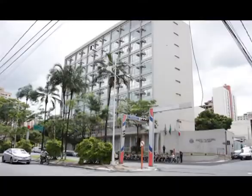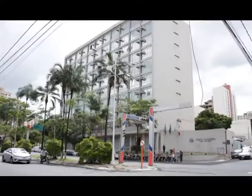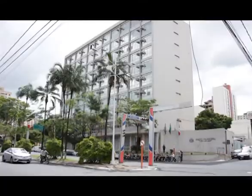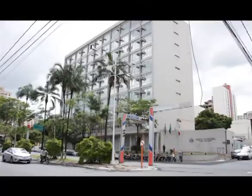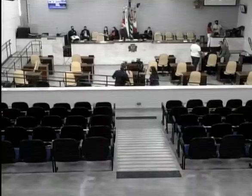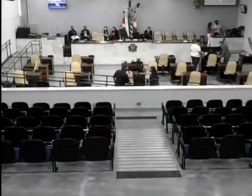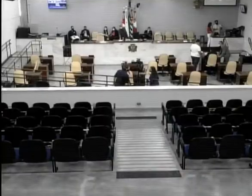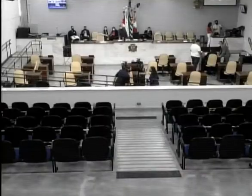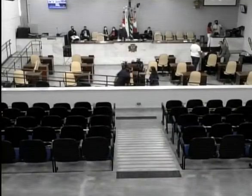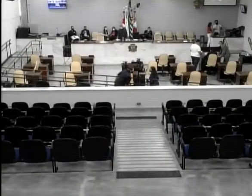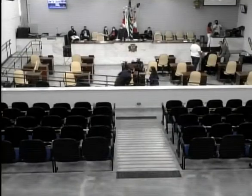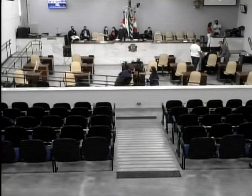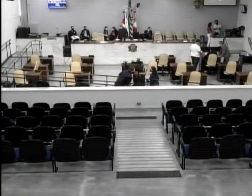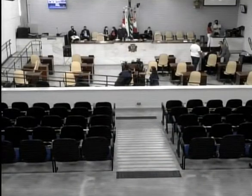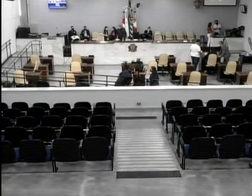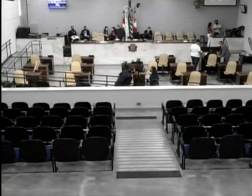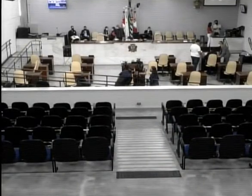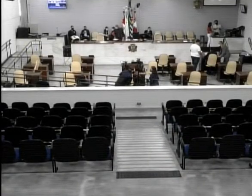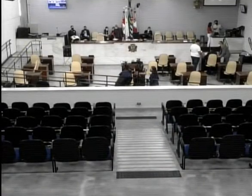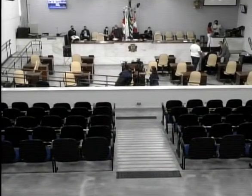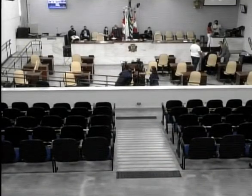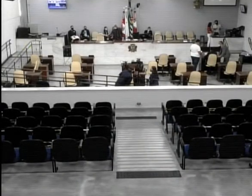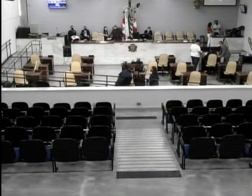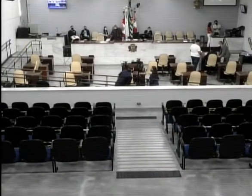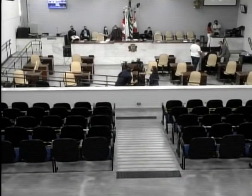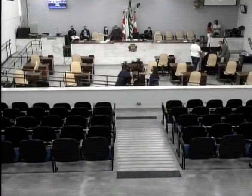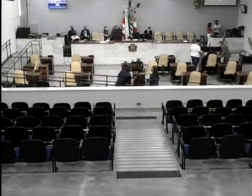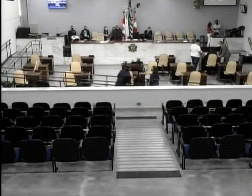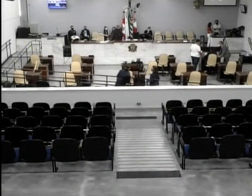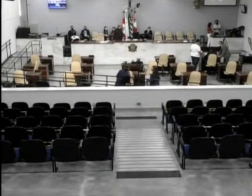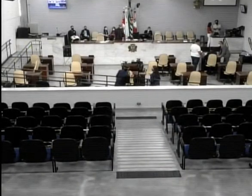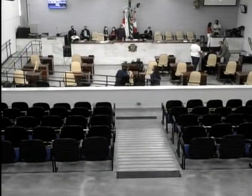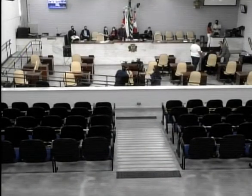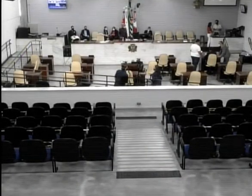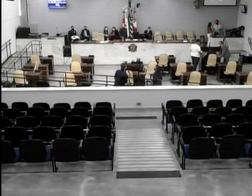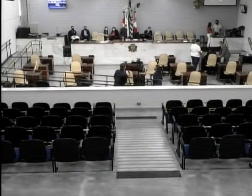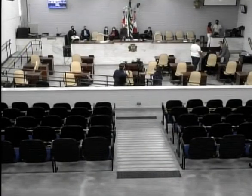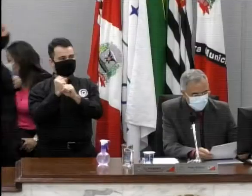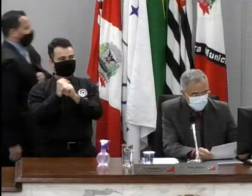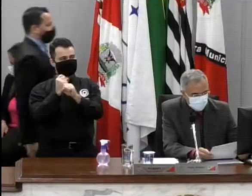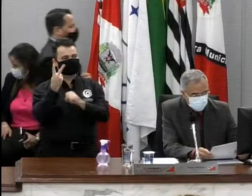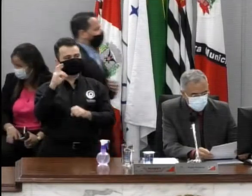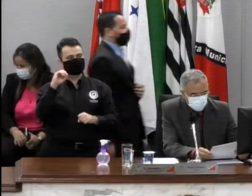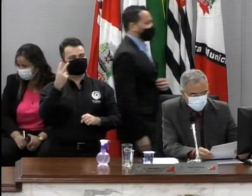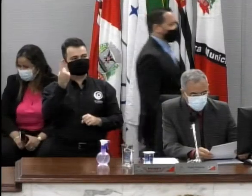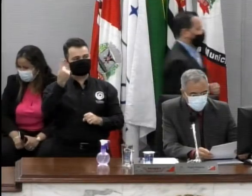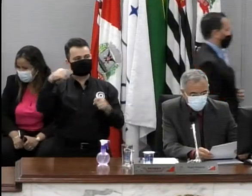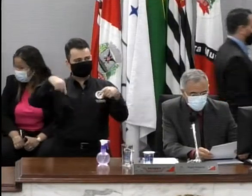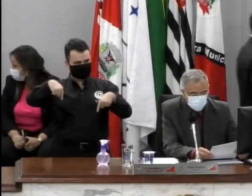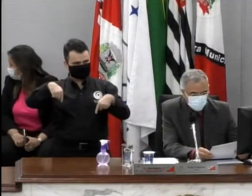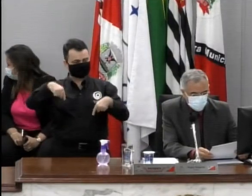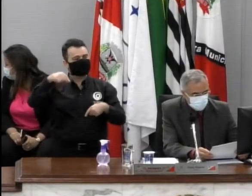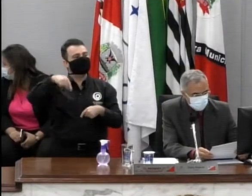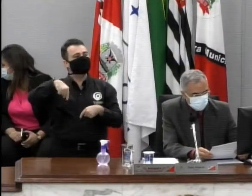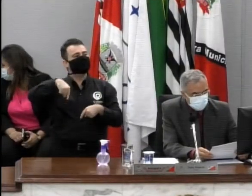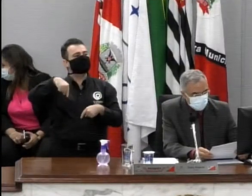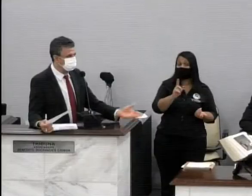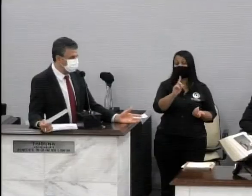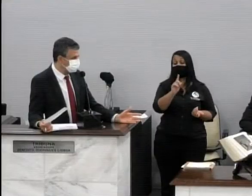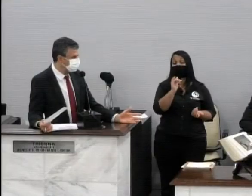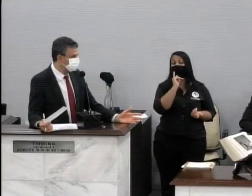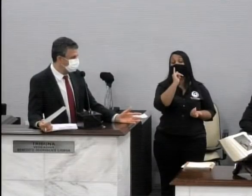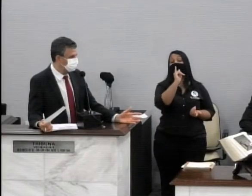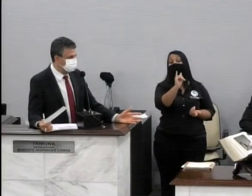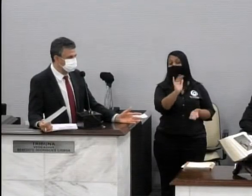quem fiscaliza o trabalho do Poder Legislativo? A resposta é todos. Munícipes, entidades e até